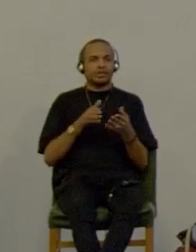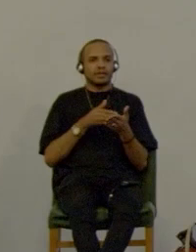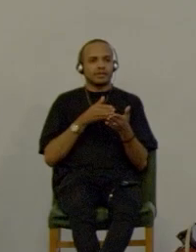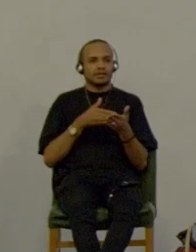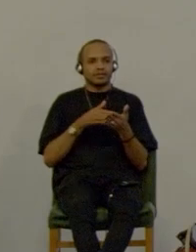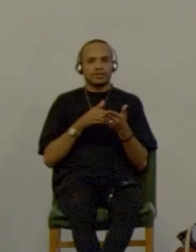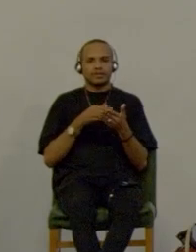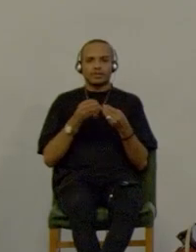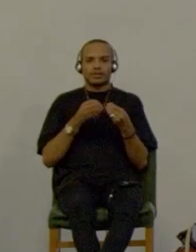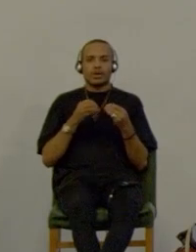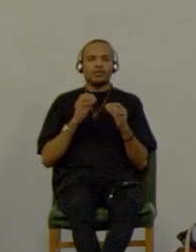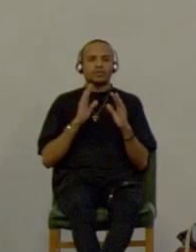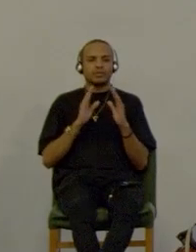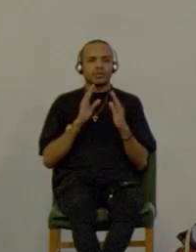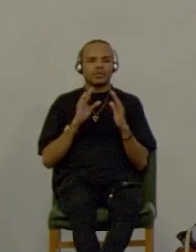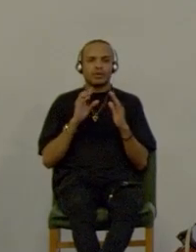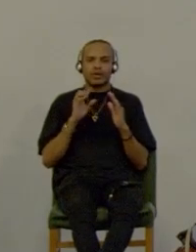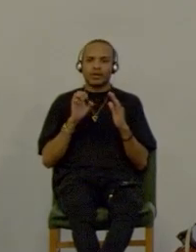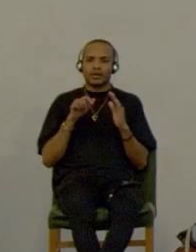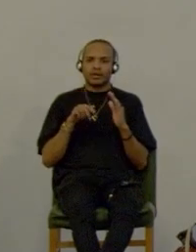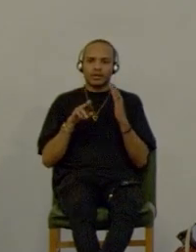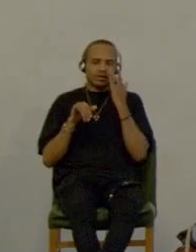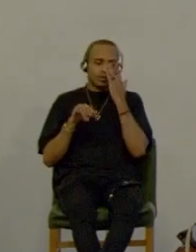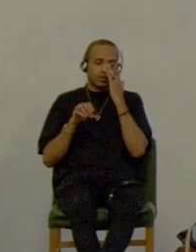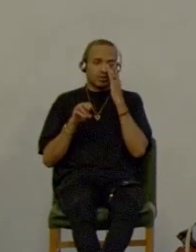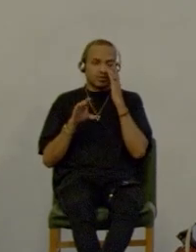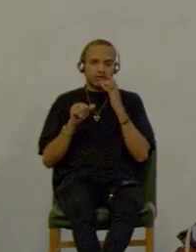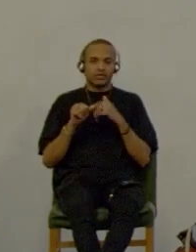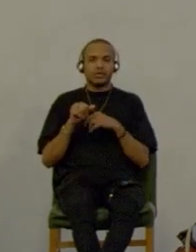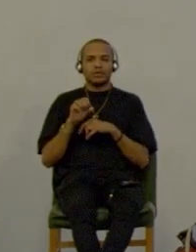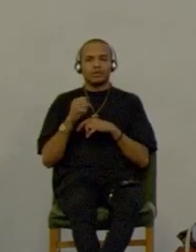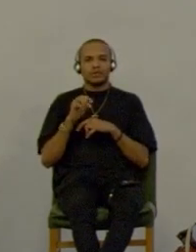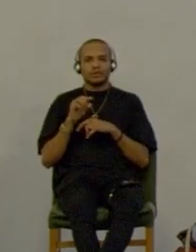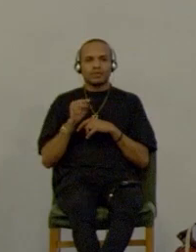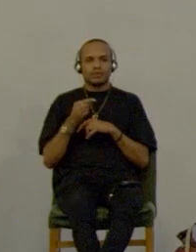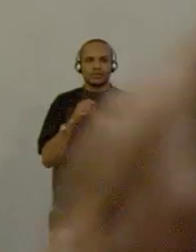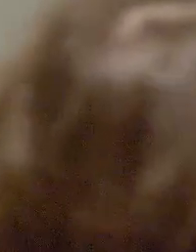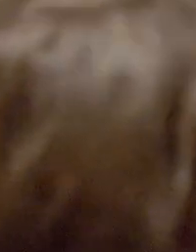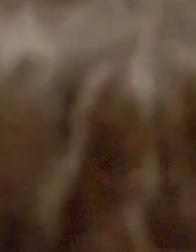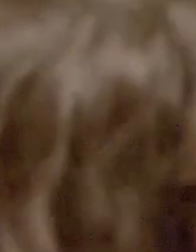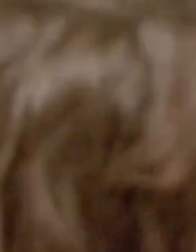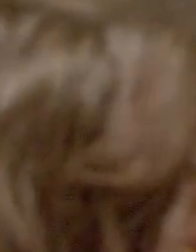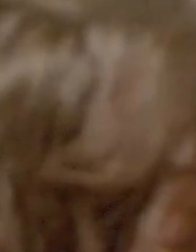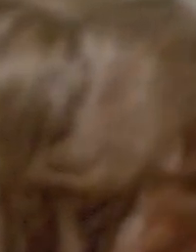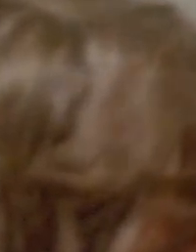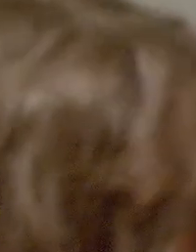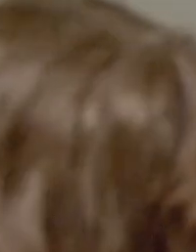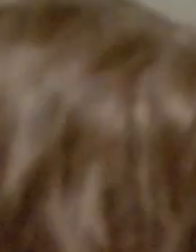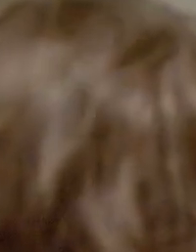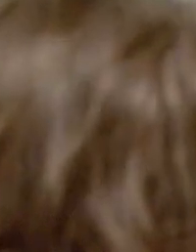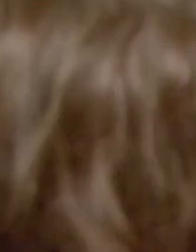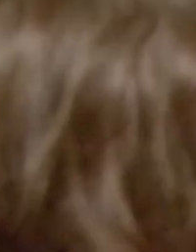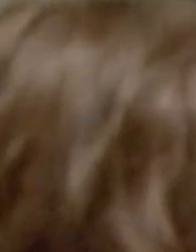livros Sob os Tempos do Equinócio, 8.000 anos de história na Amazônia Central e Arqueologia da Amazônia.